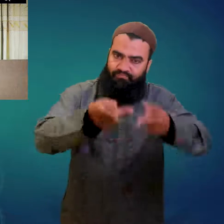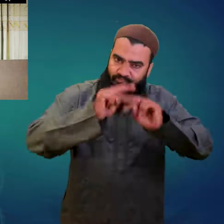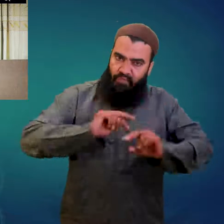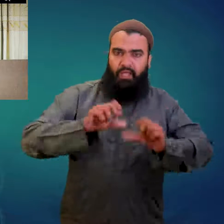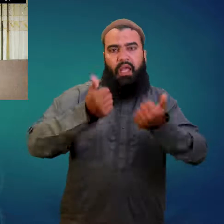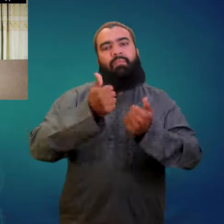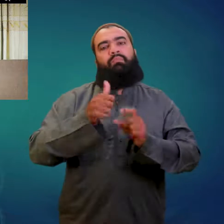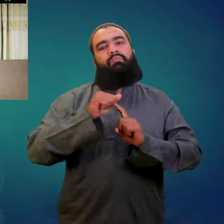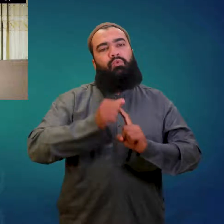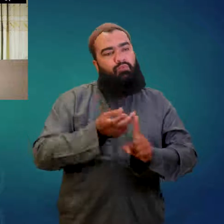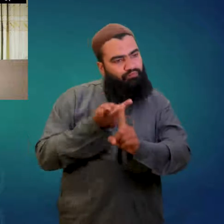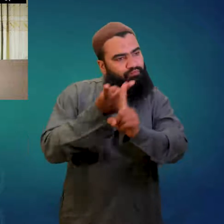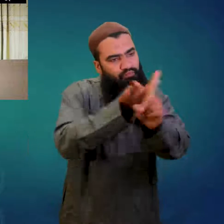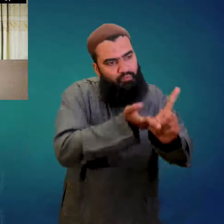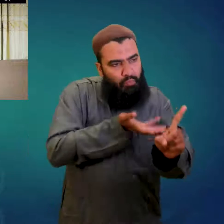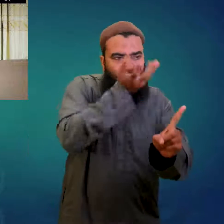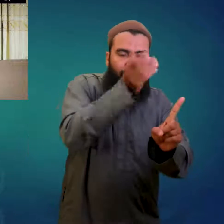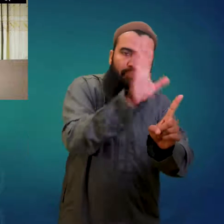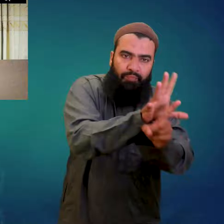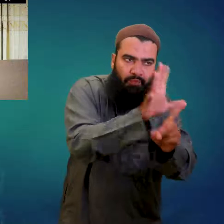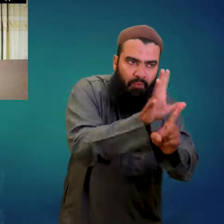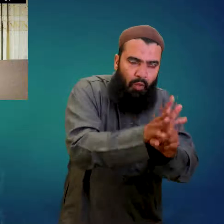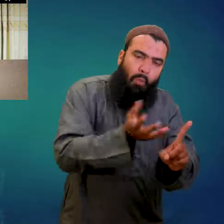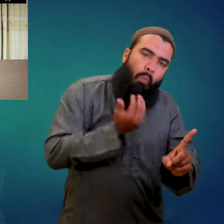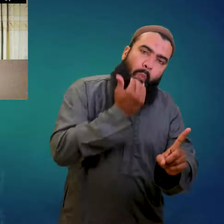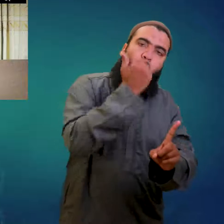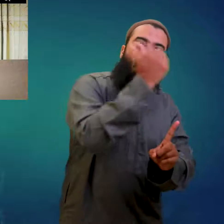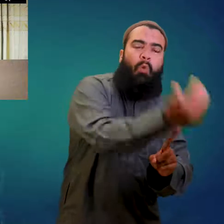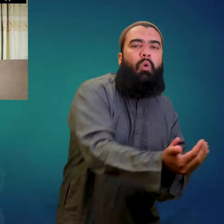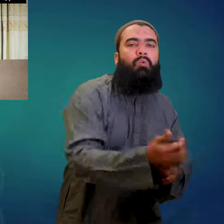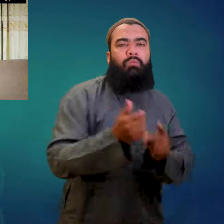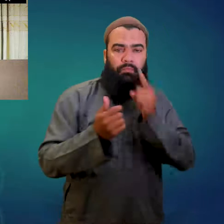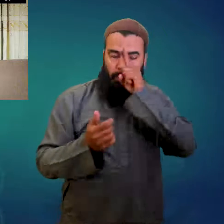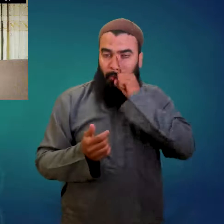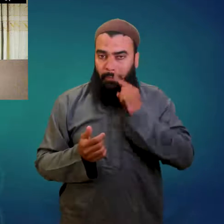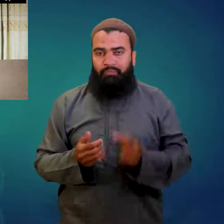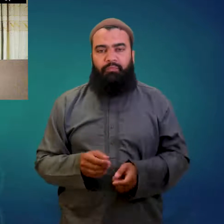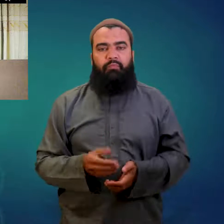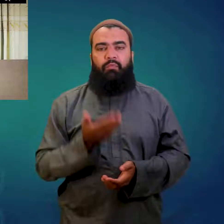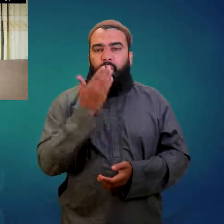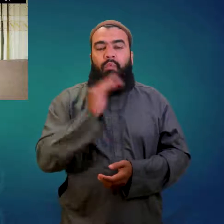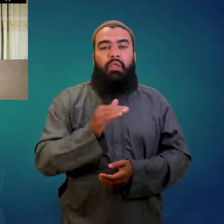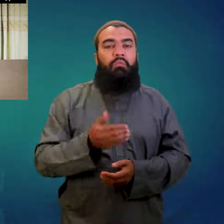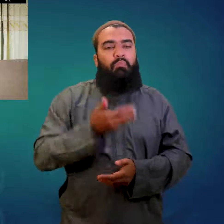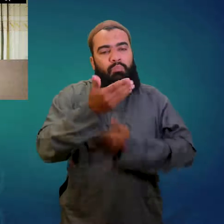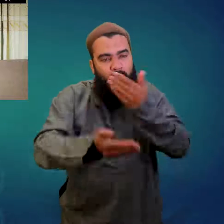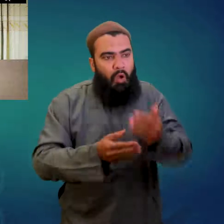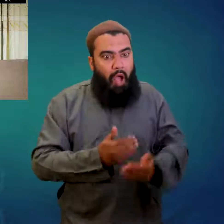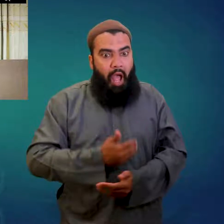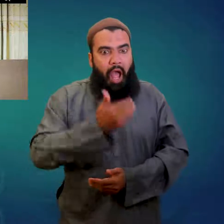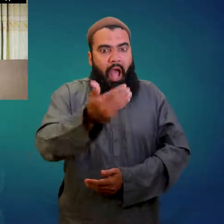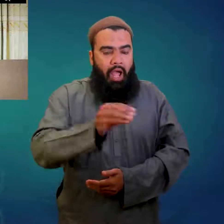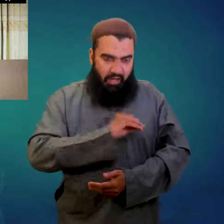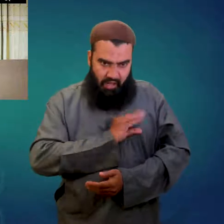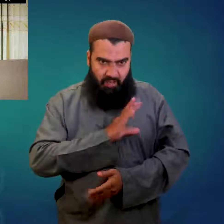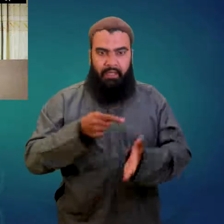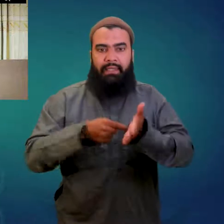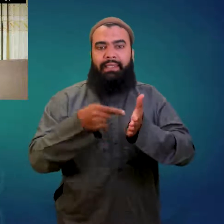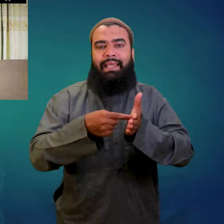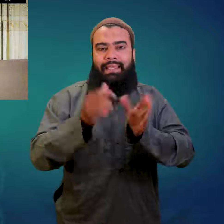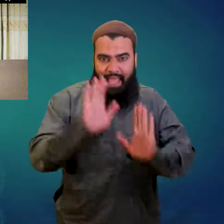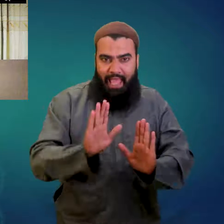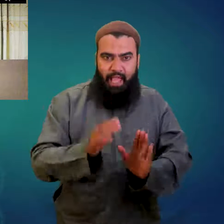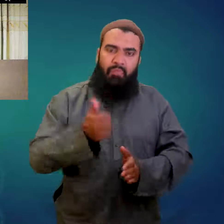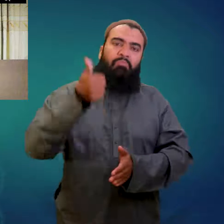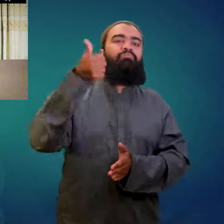واعظ و نصیحت کی وہ بات بھی کہی جا سکتی ہے جو ابھی تک اپنے عمل میں نہ آئی ہو لیکن اس پر عمل کرنے کا ارادہ